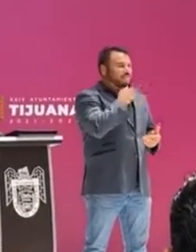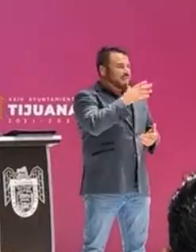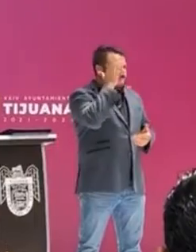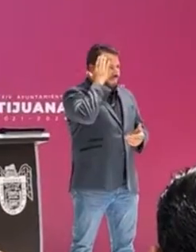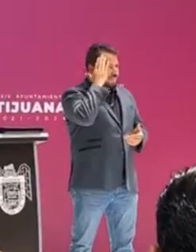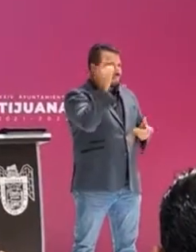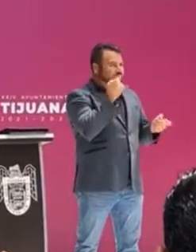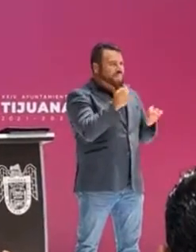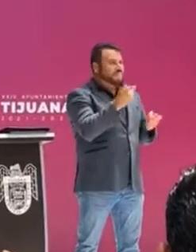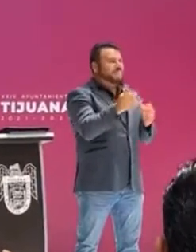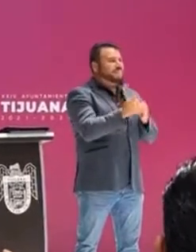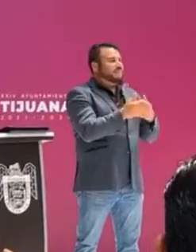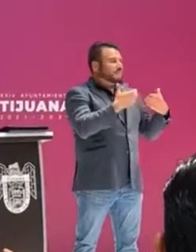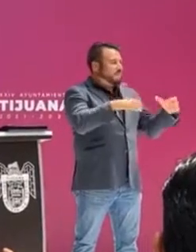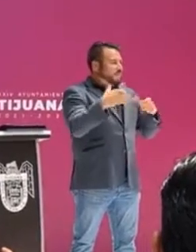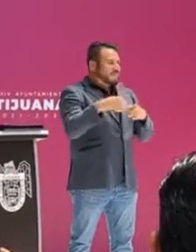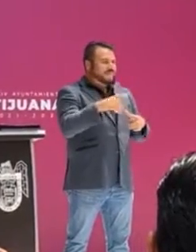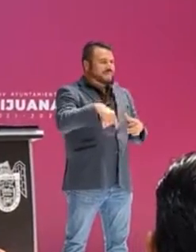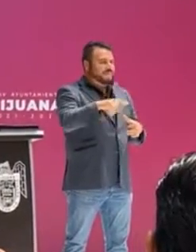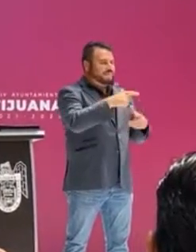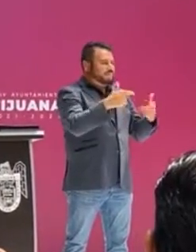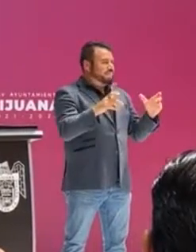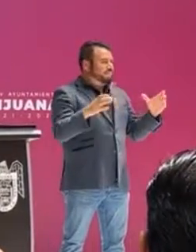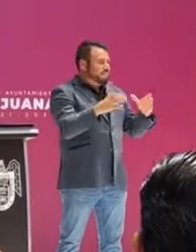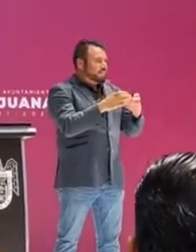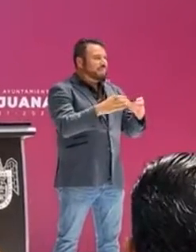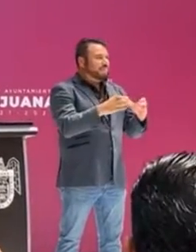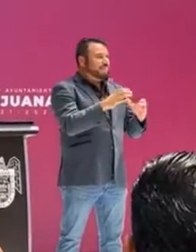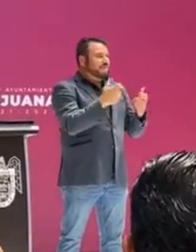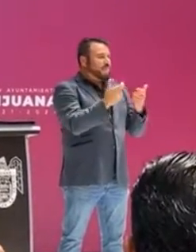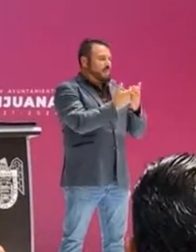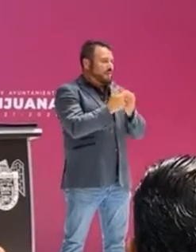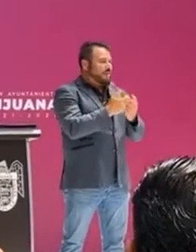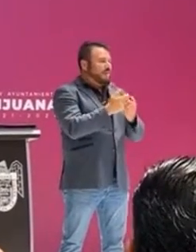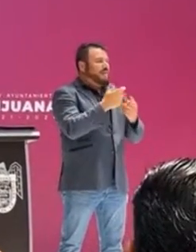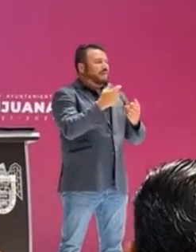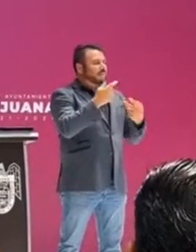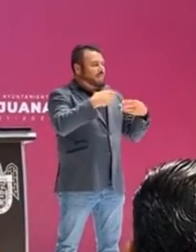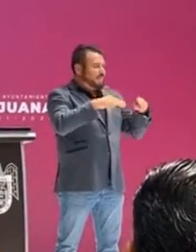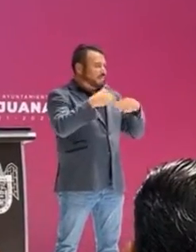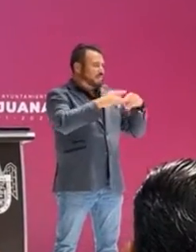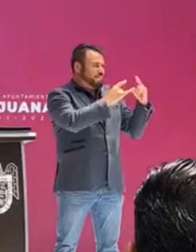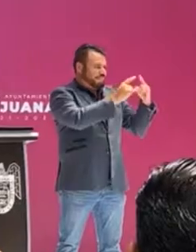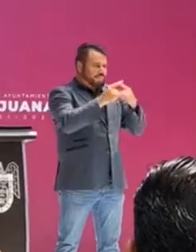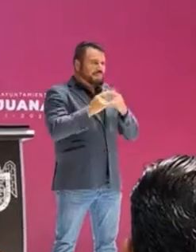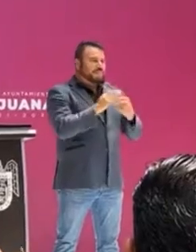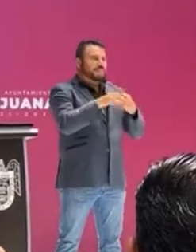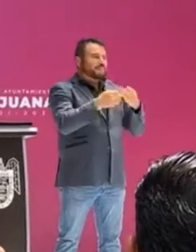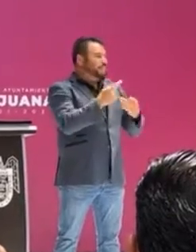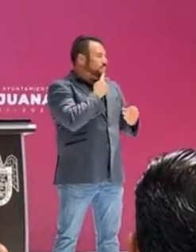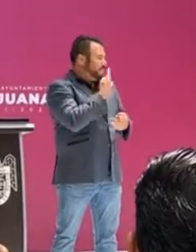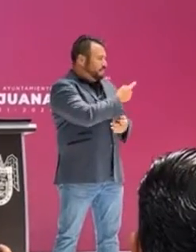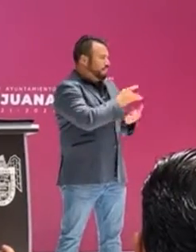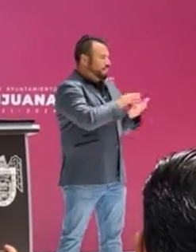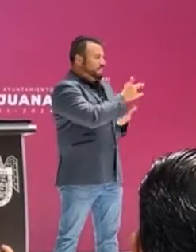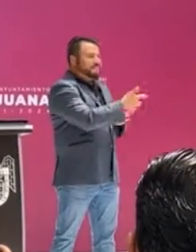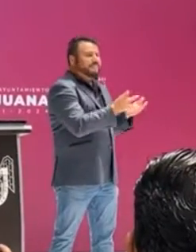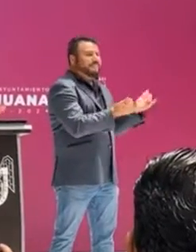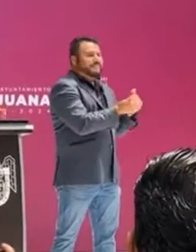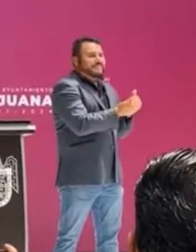de la cooperativa también de Estados Unidos, muchas gracias. Gracias por ser esto. No mandan a pagar la multa.